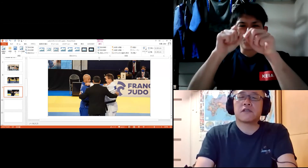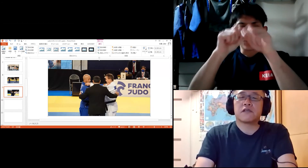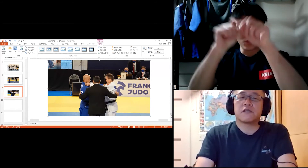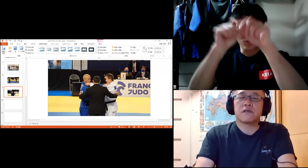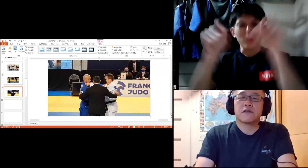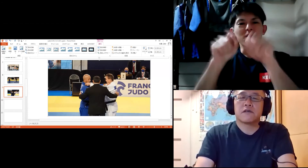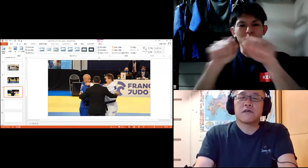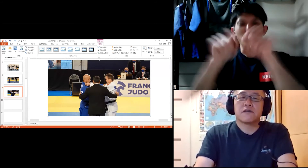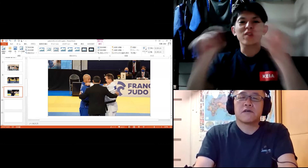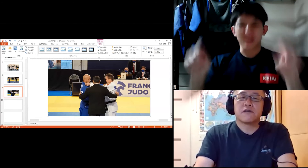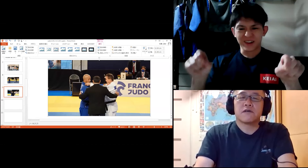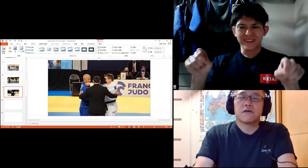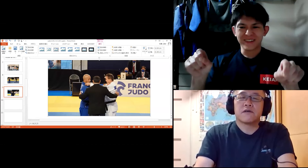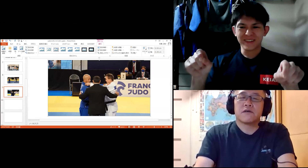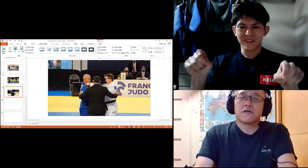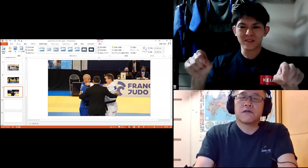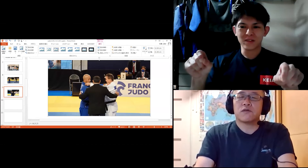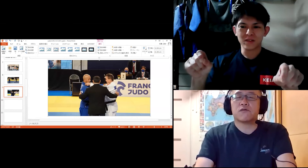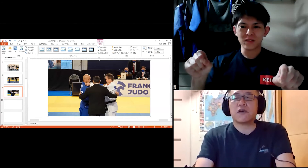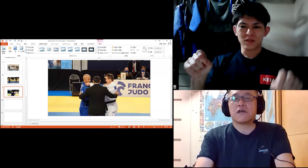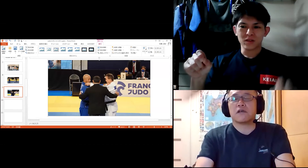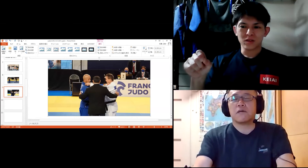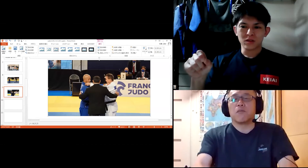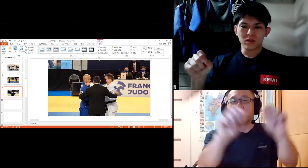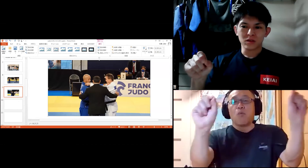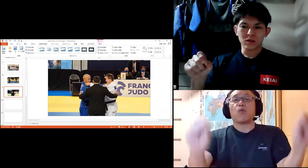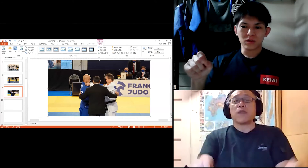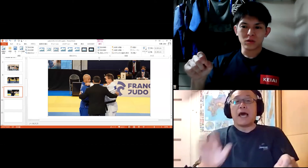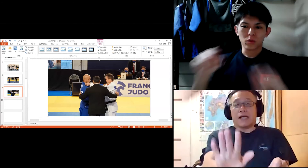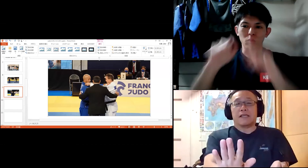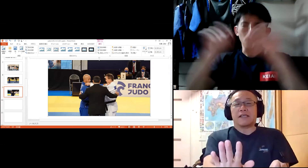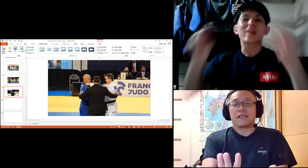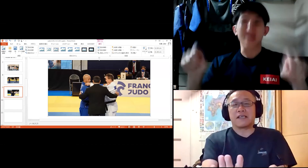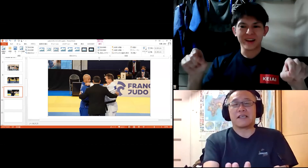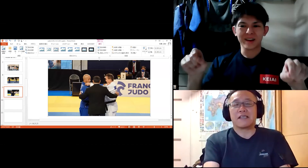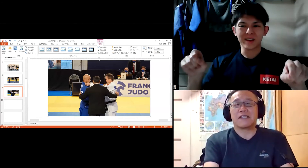組んでやった試合です。でもこれちょっと結果